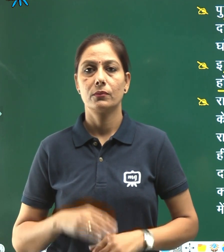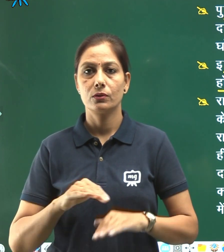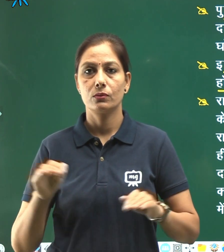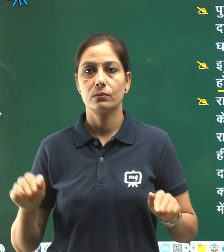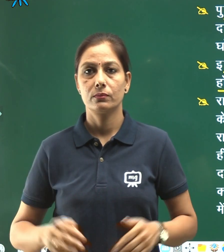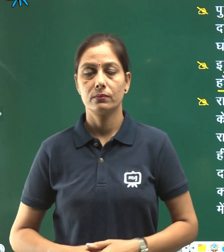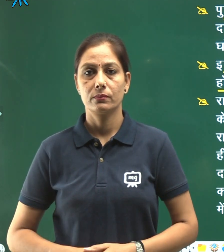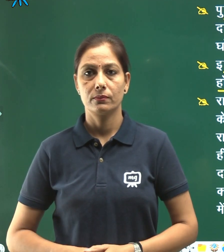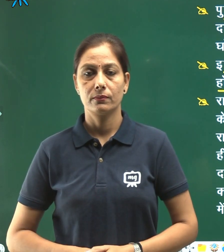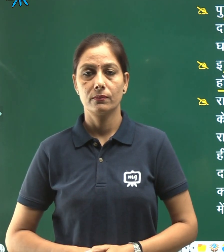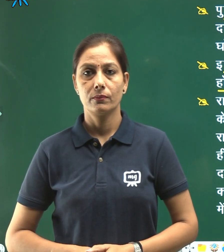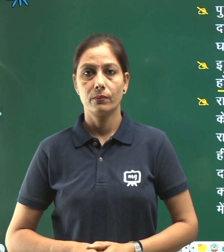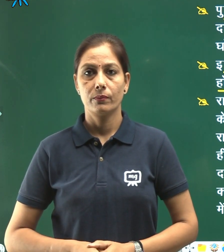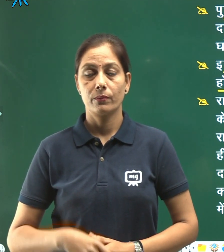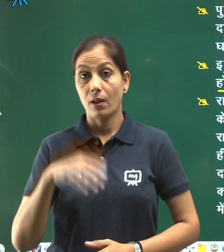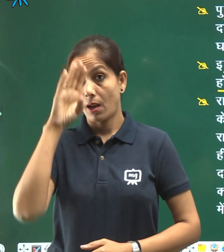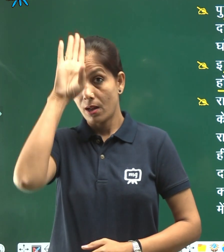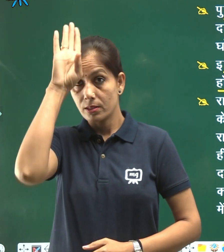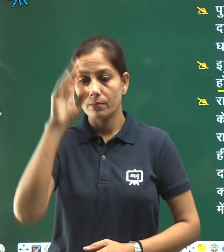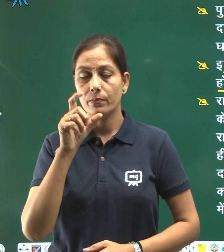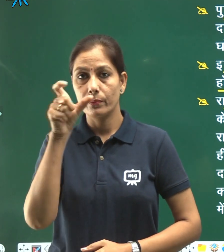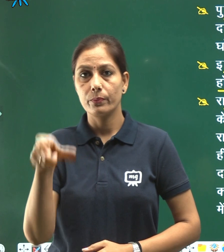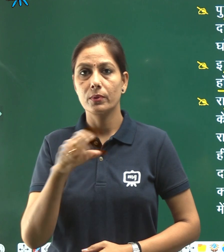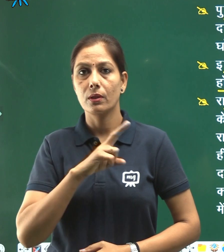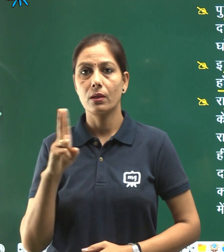बच्चों, राजा श्यामानंद की